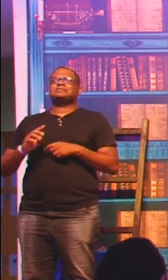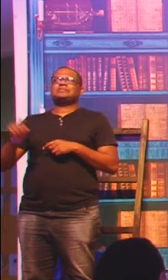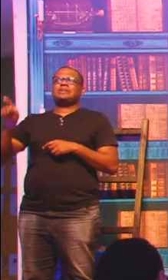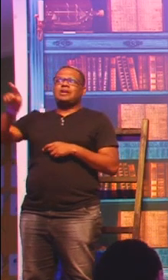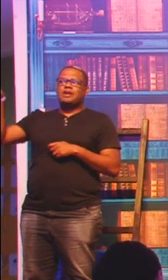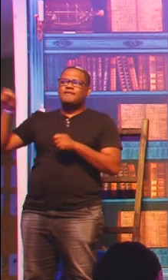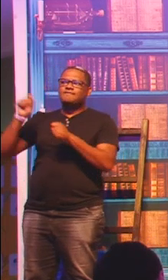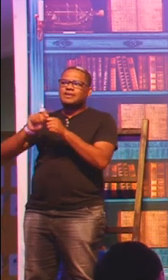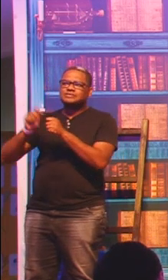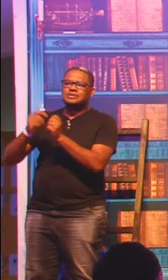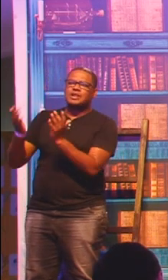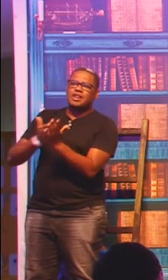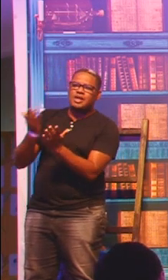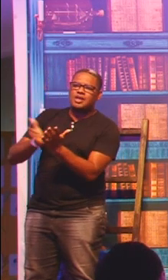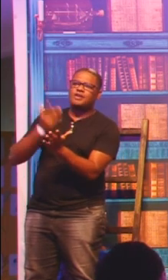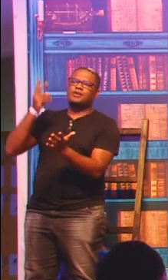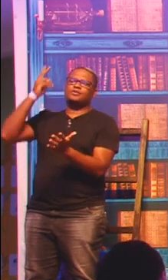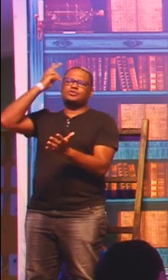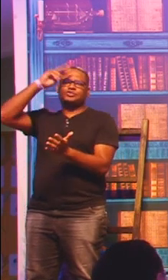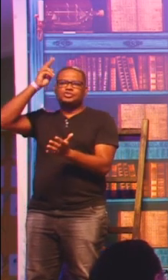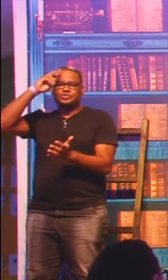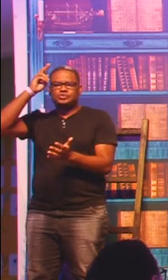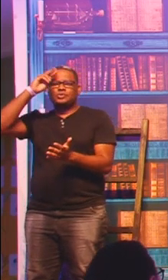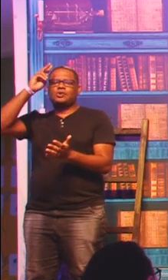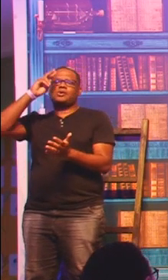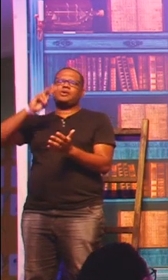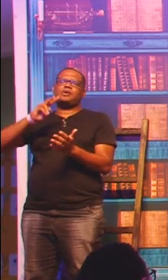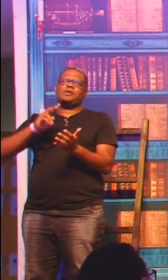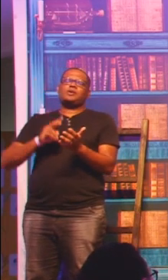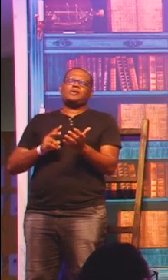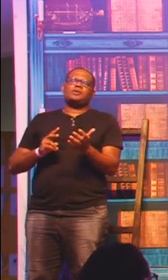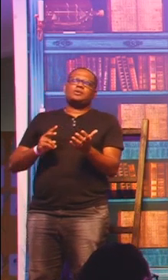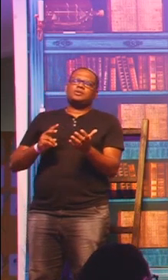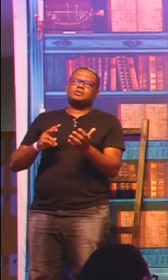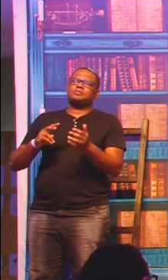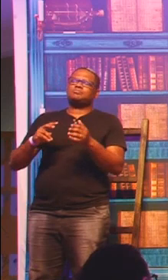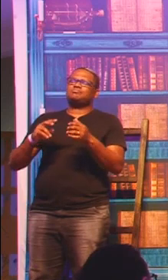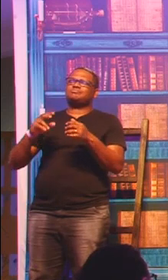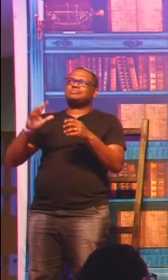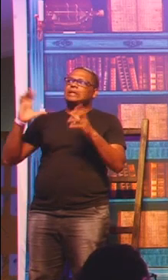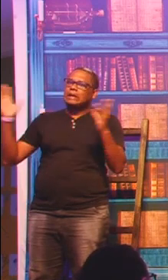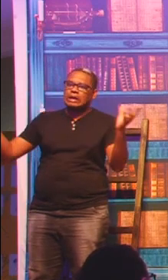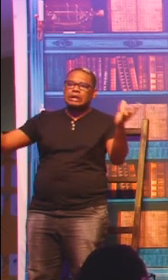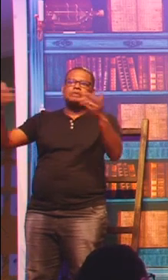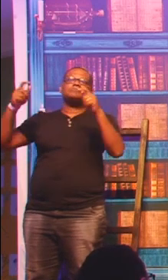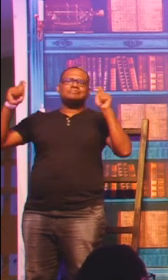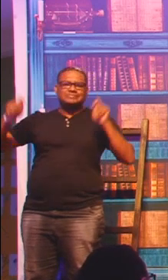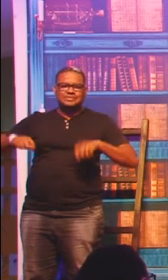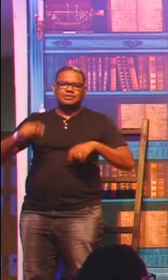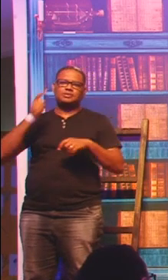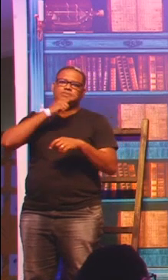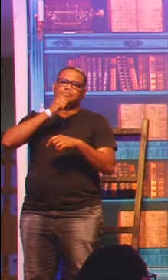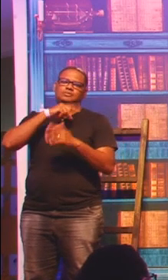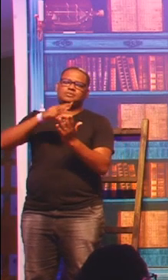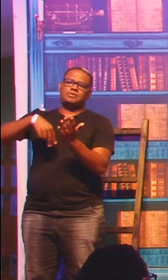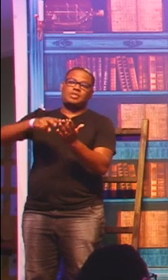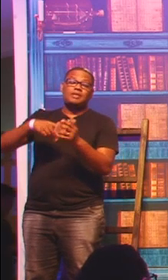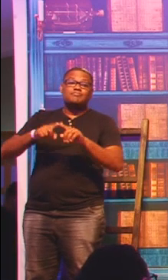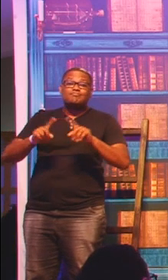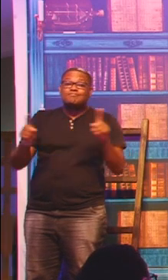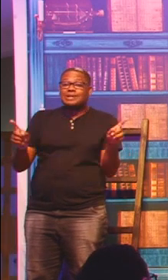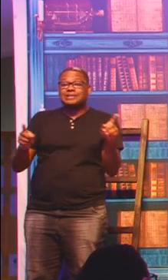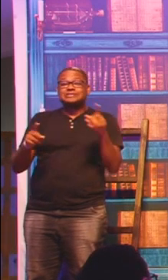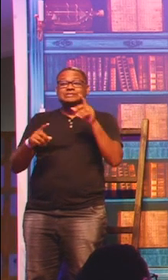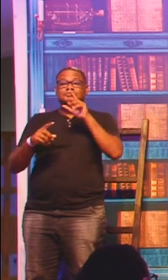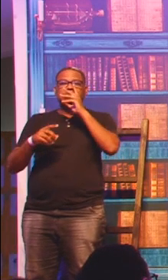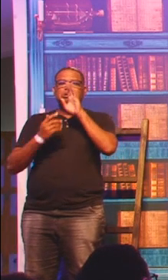produzem livros e histórias que podiam ser lidas por muita gente. No entanto, de alguma maneira, isso